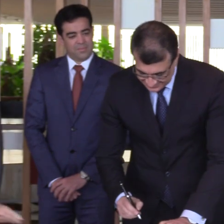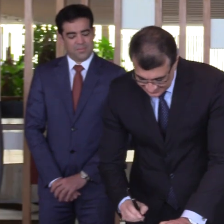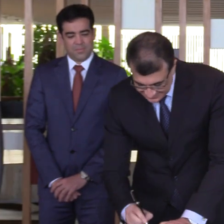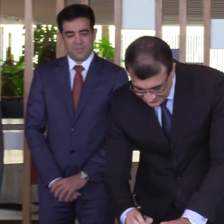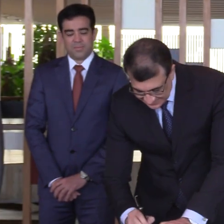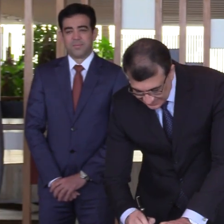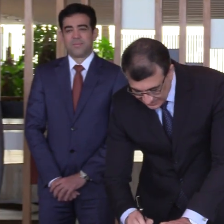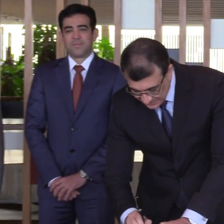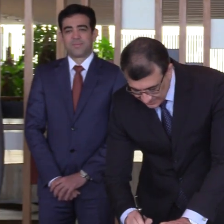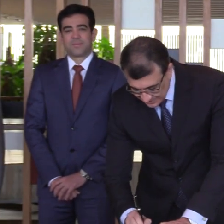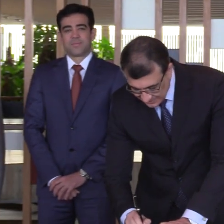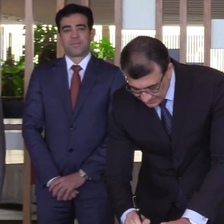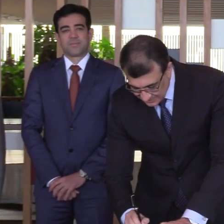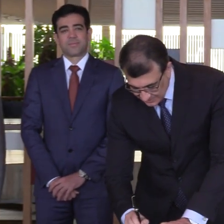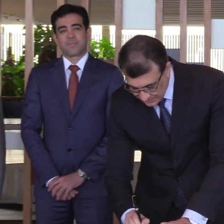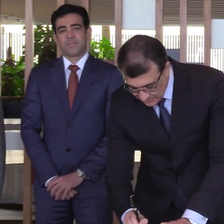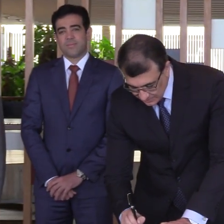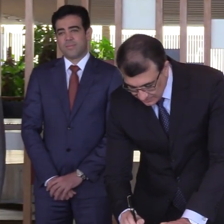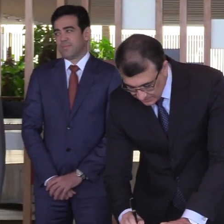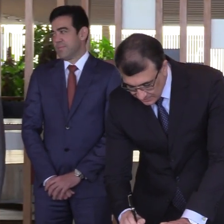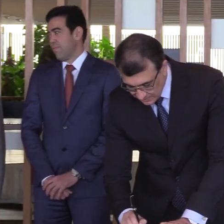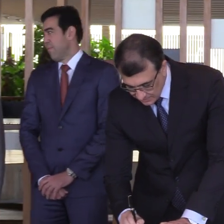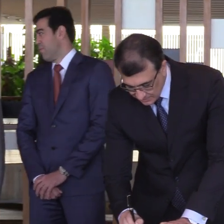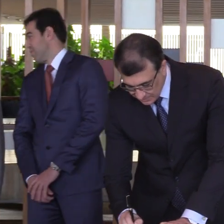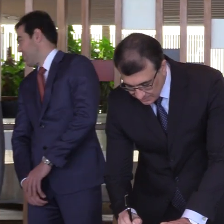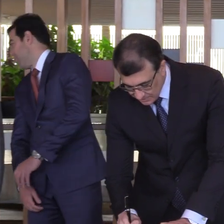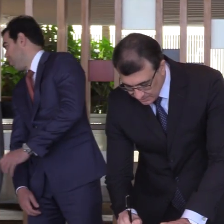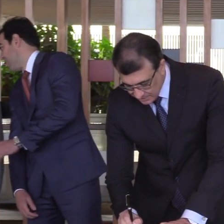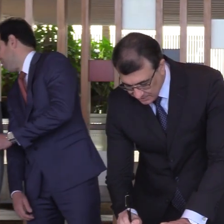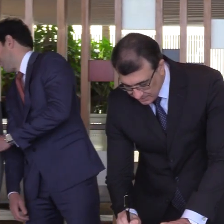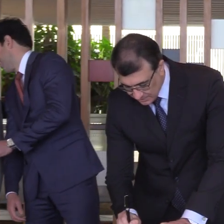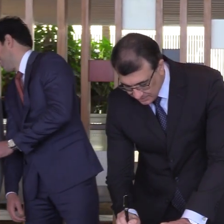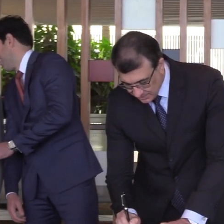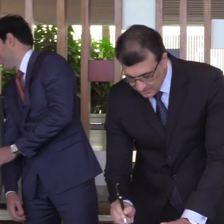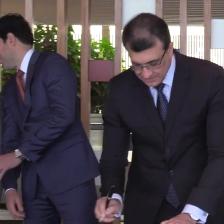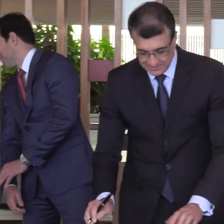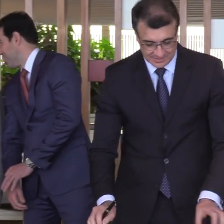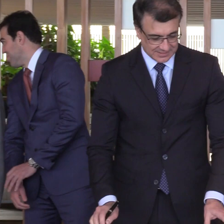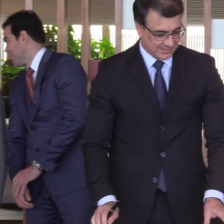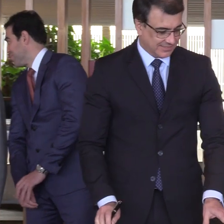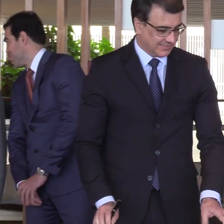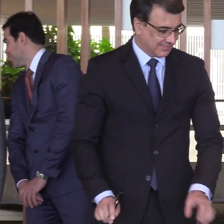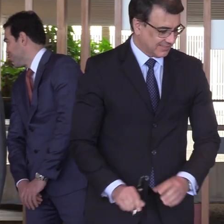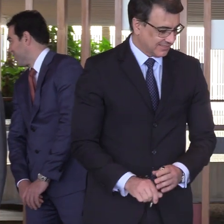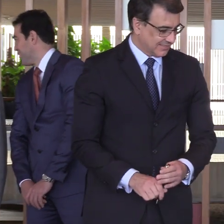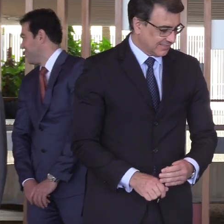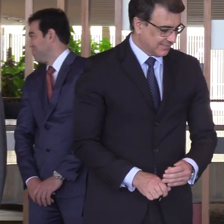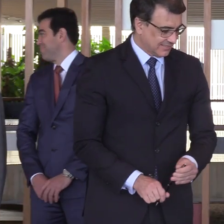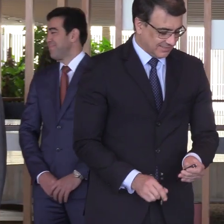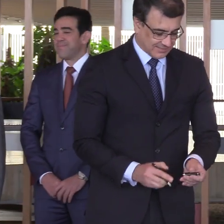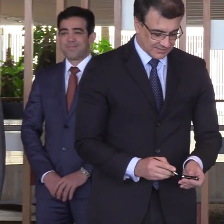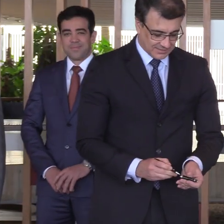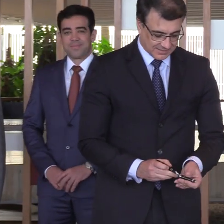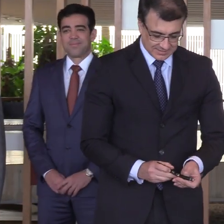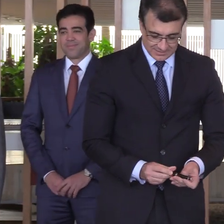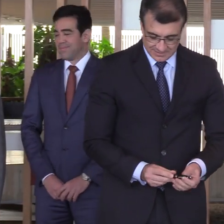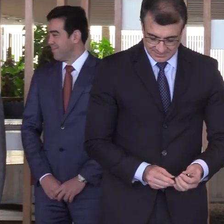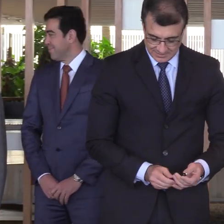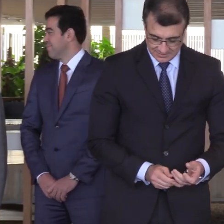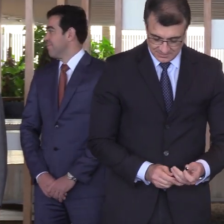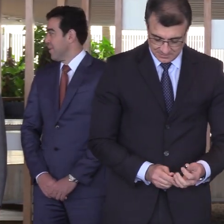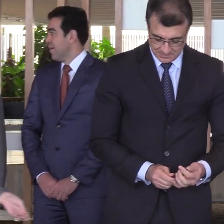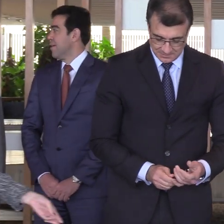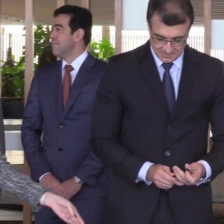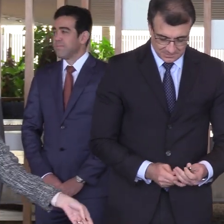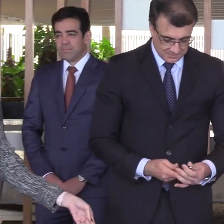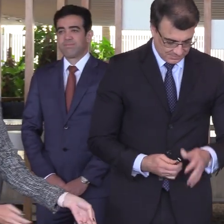suas instituições, assinam o excelentíssimo senhor embaixador Carlos Alberto Franco França,